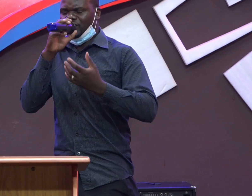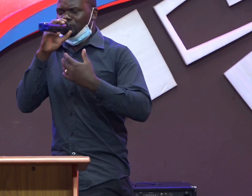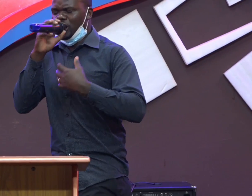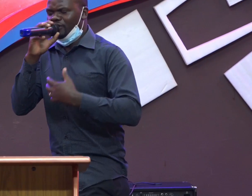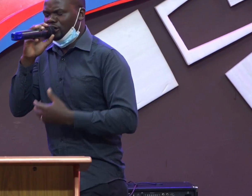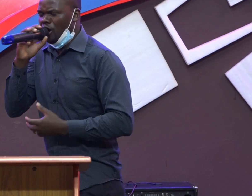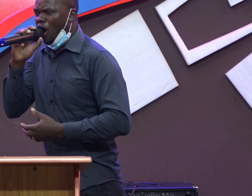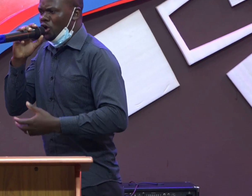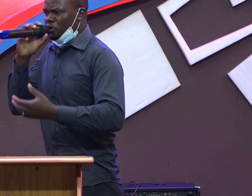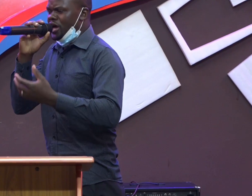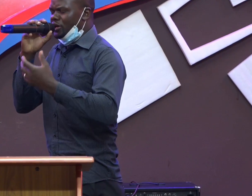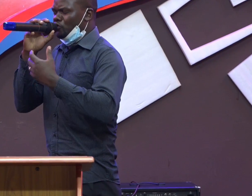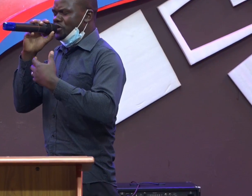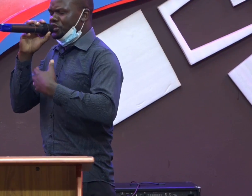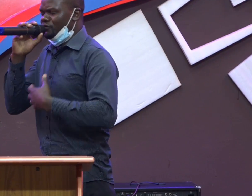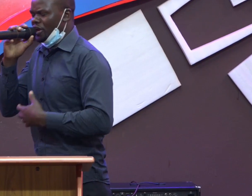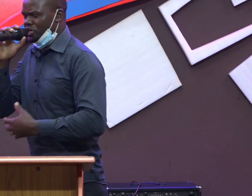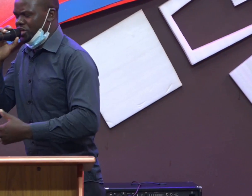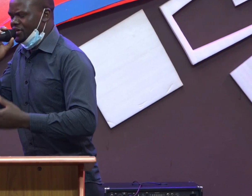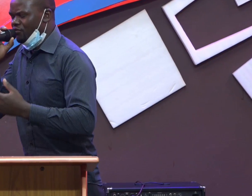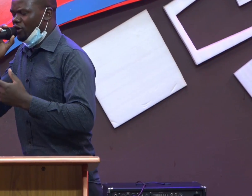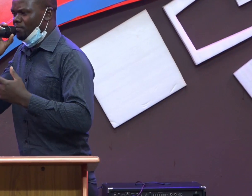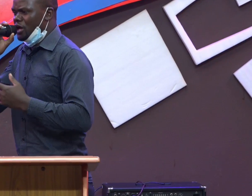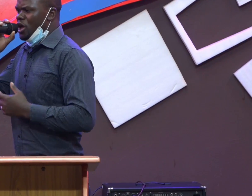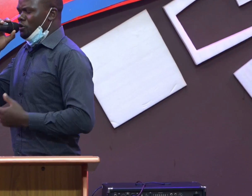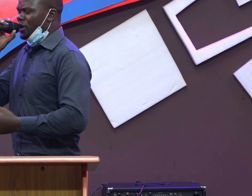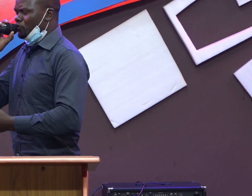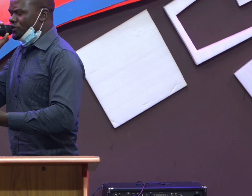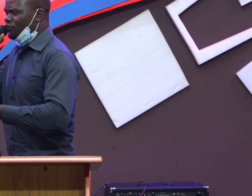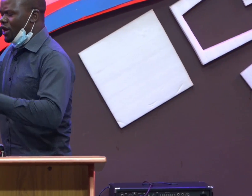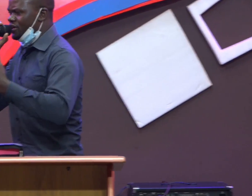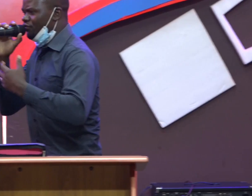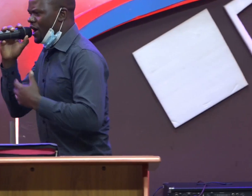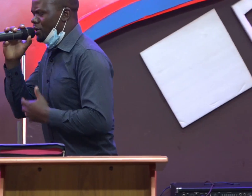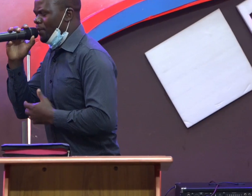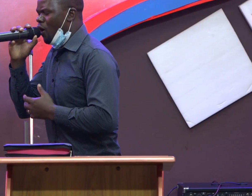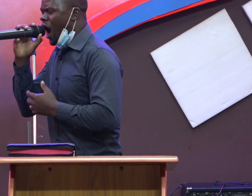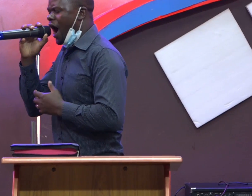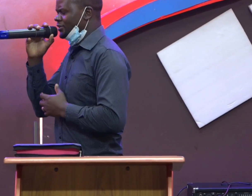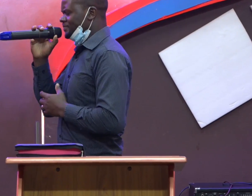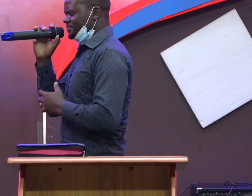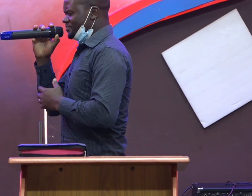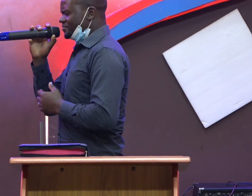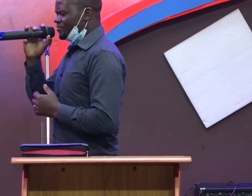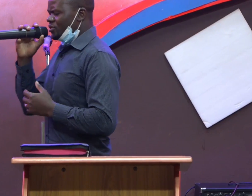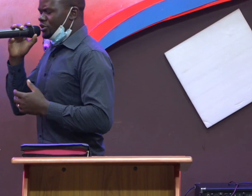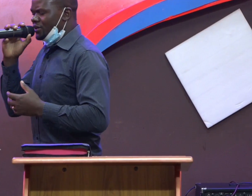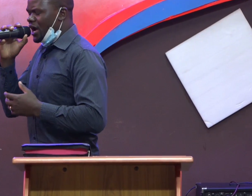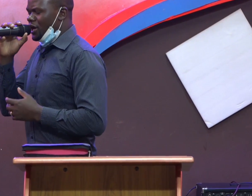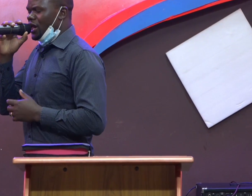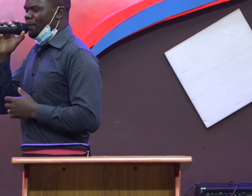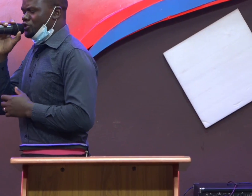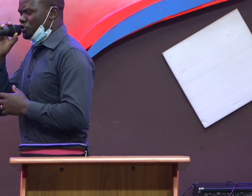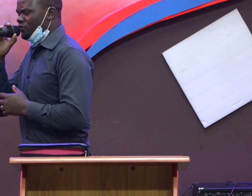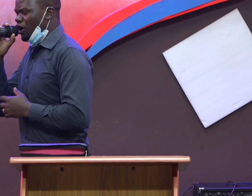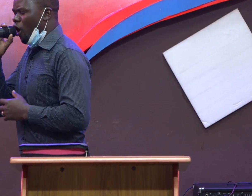this afternoon, Heavenly Lord, we are requesting for the inner development, we are requesting for the divine power. that